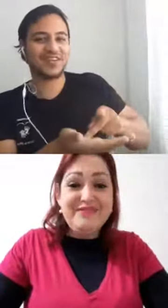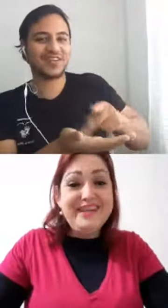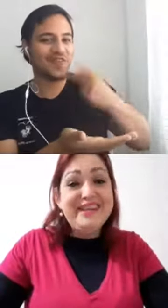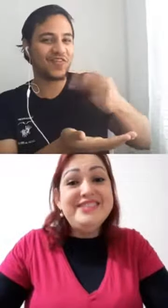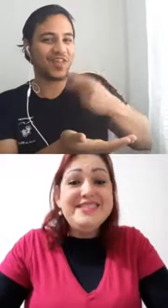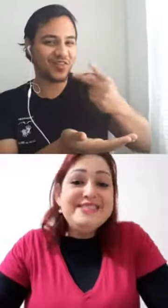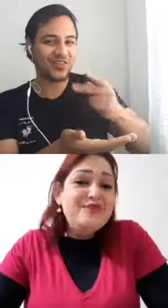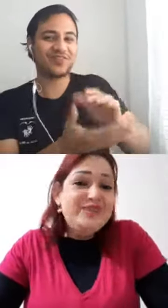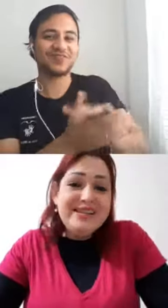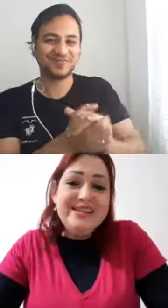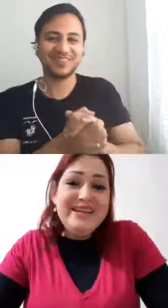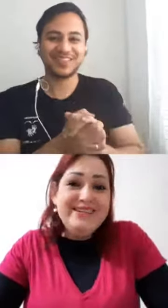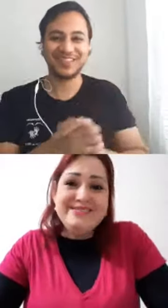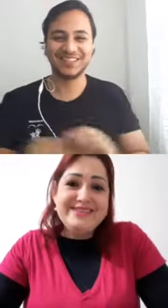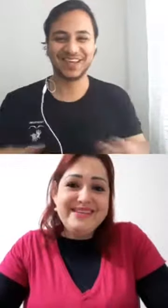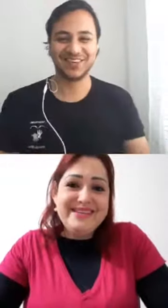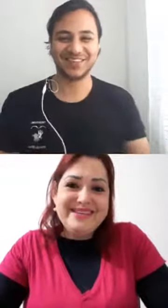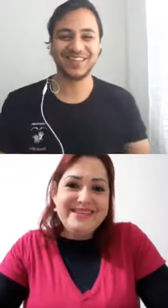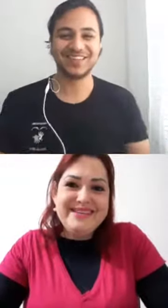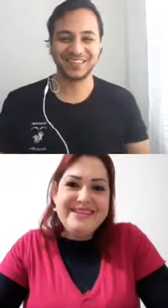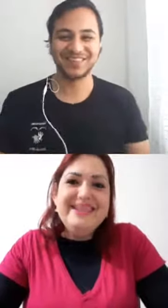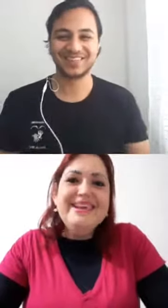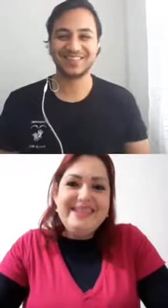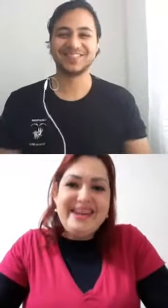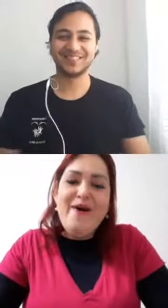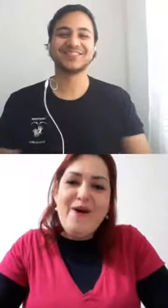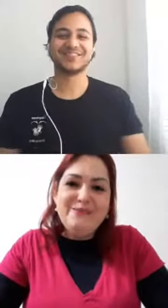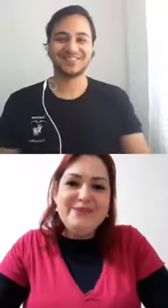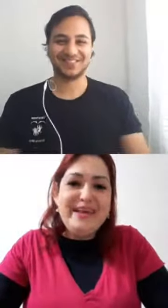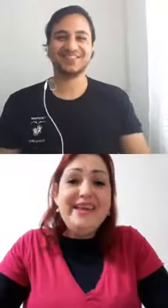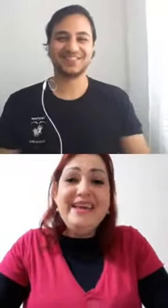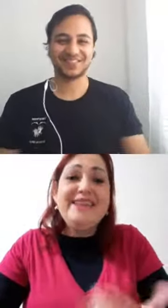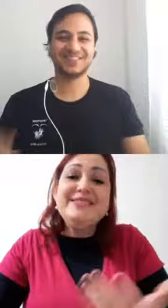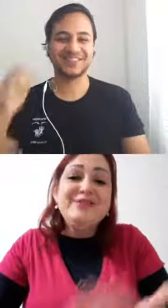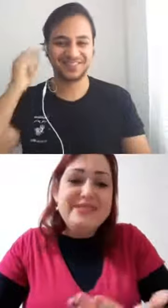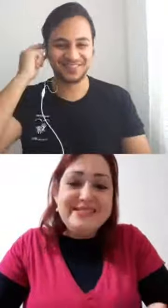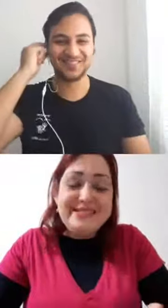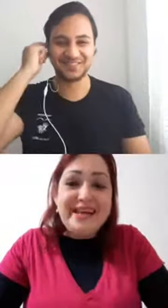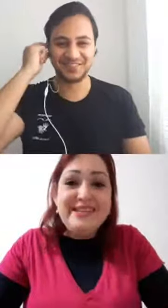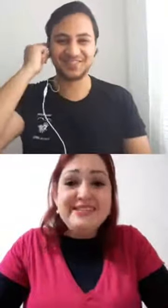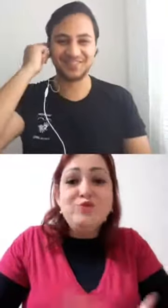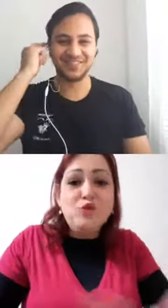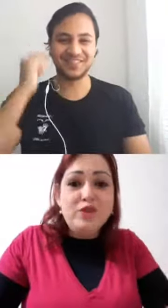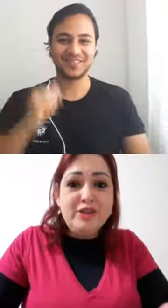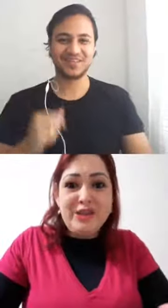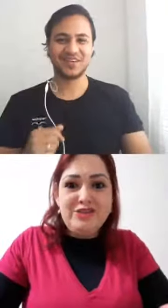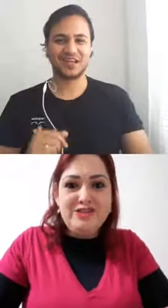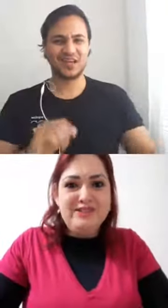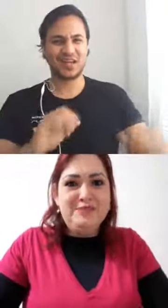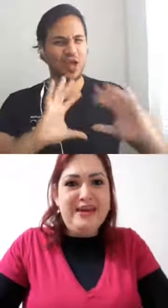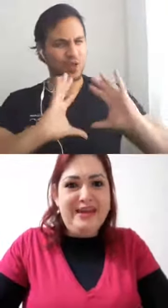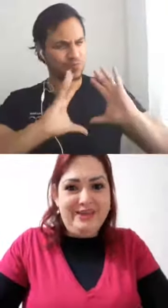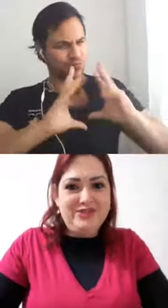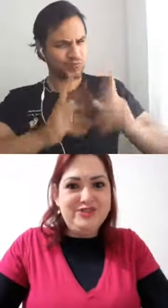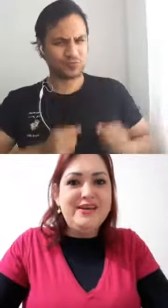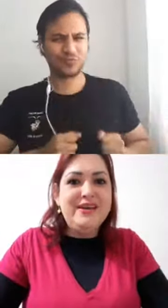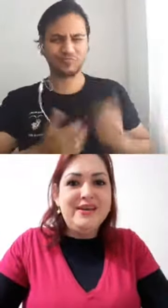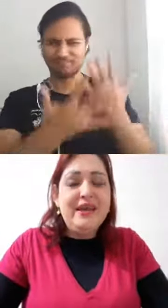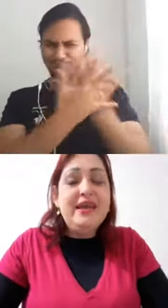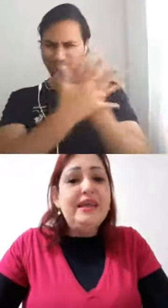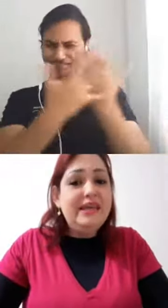Na verdade, eles são verdadeiros, Sinceros, né? né, Rob? Eles são sinceros, eles são totalmente